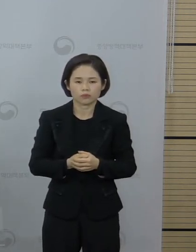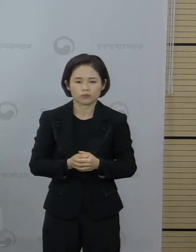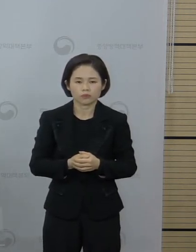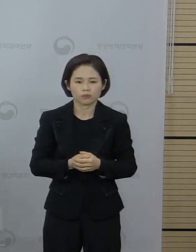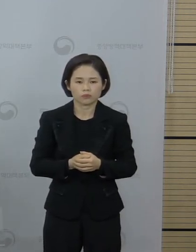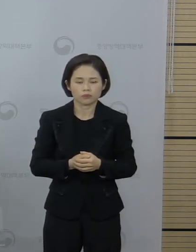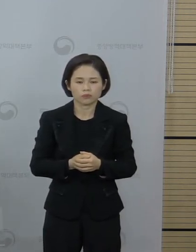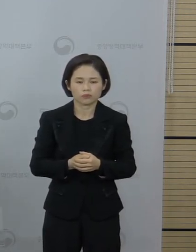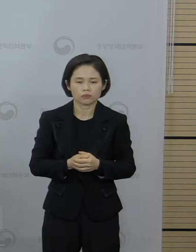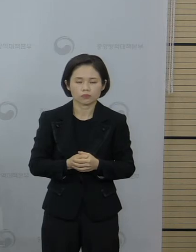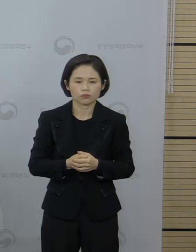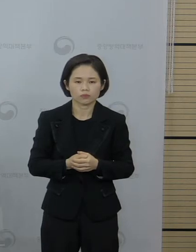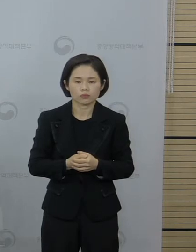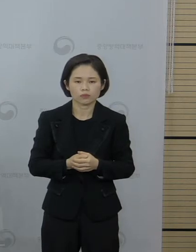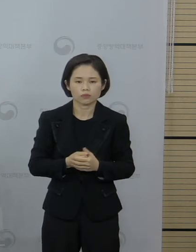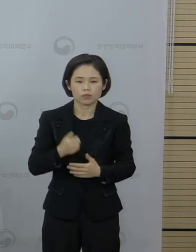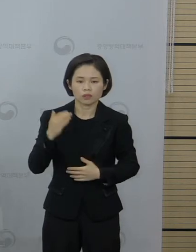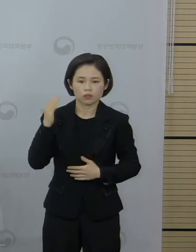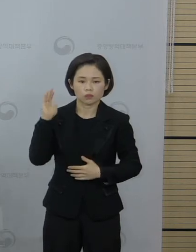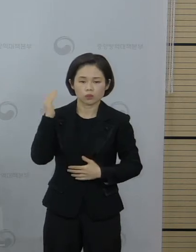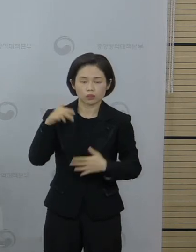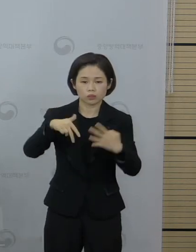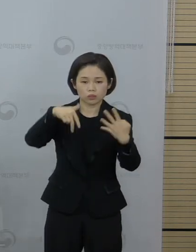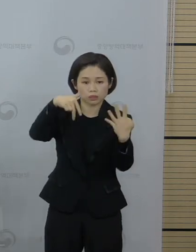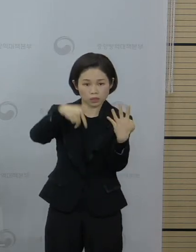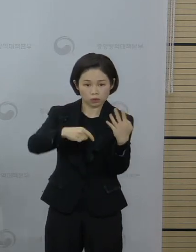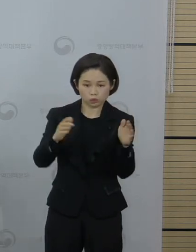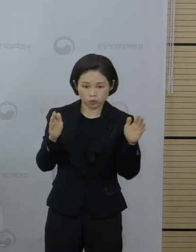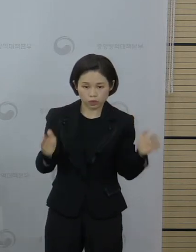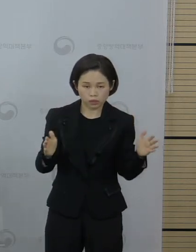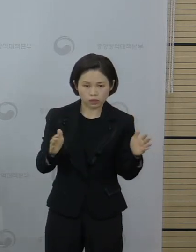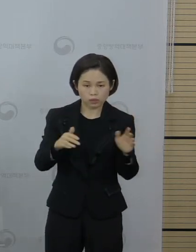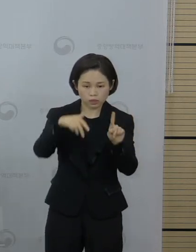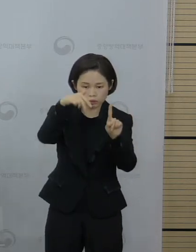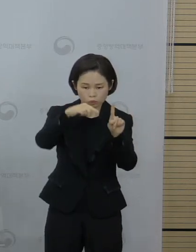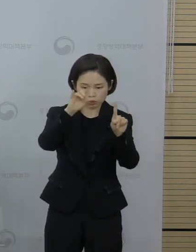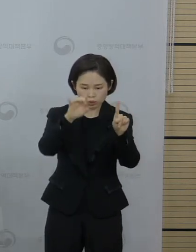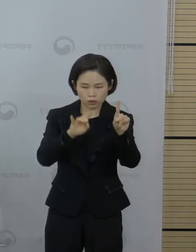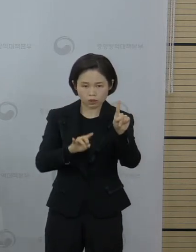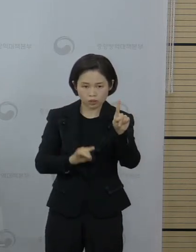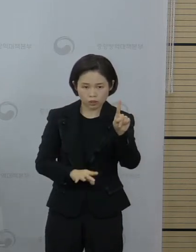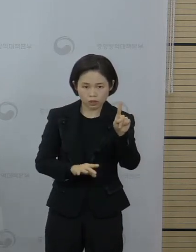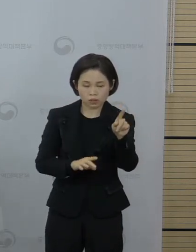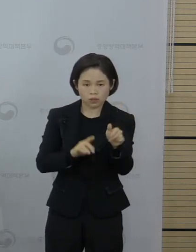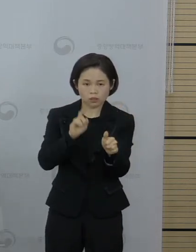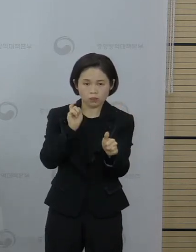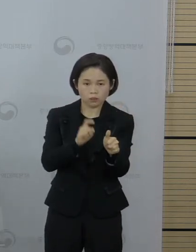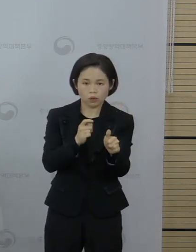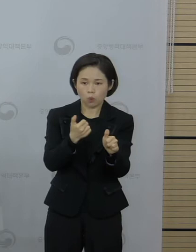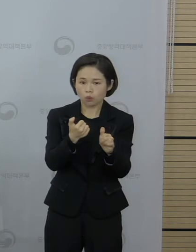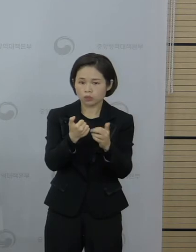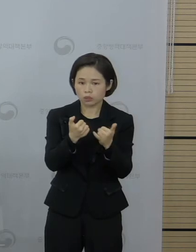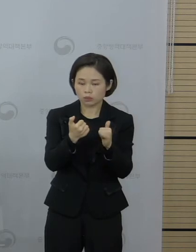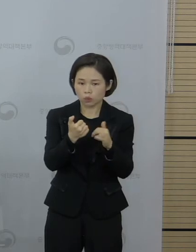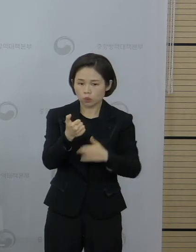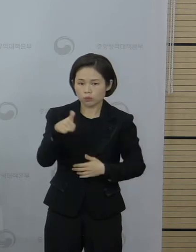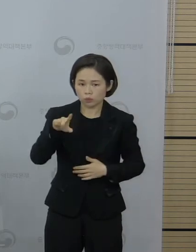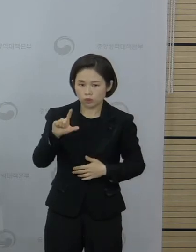말씀드린 바와 같이 최근 4주간 한 주당 약 50건 내외의 신규